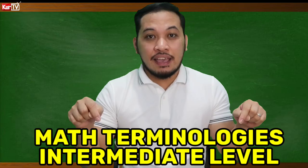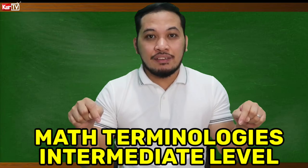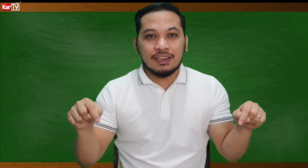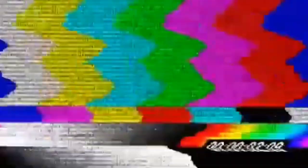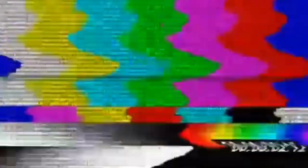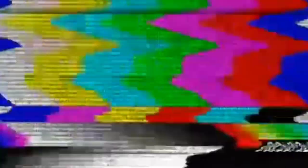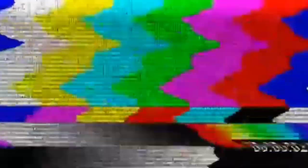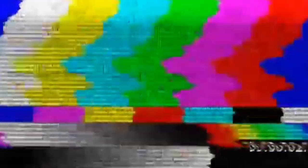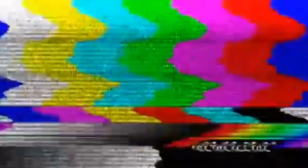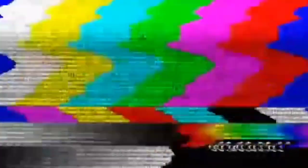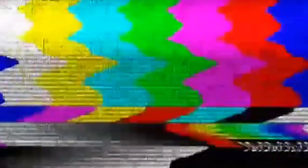Level.